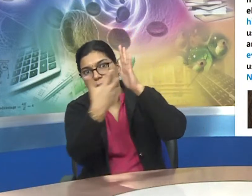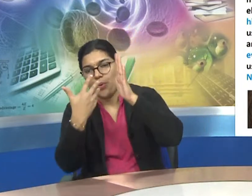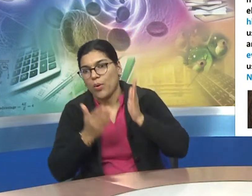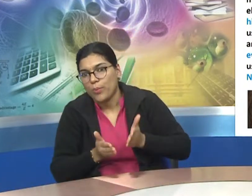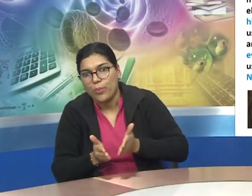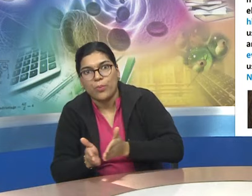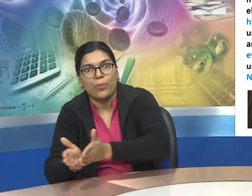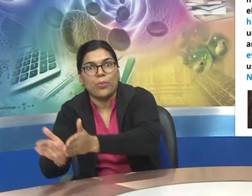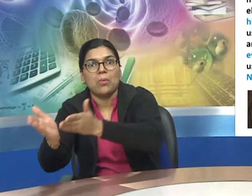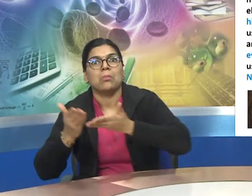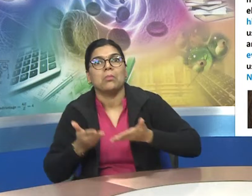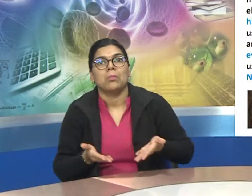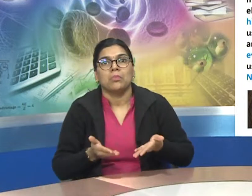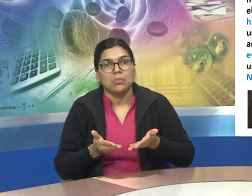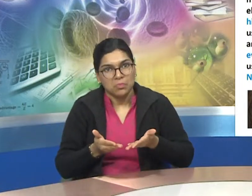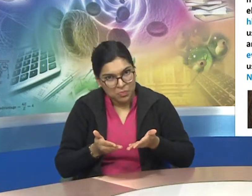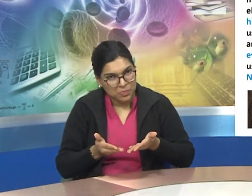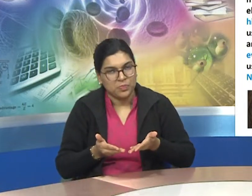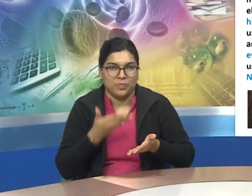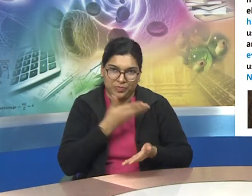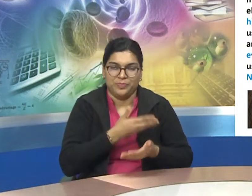So it was the power of wind energy.